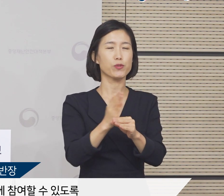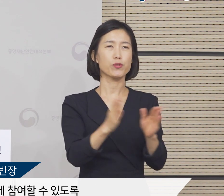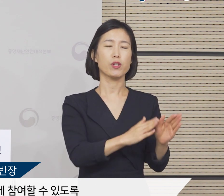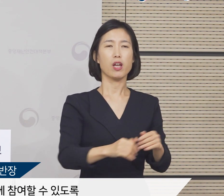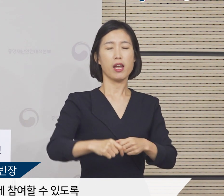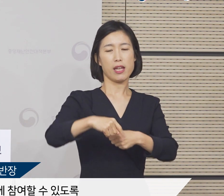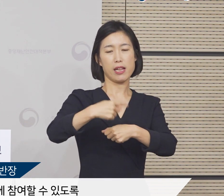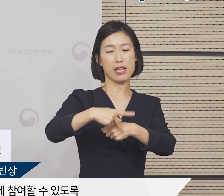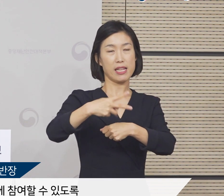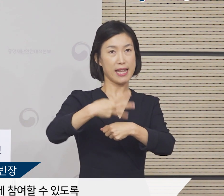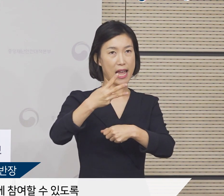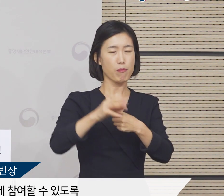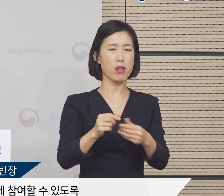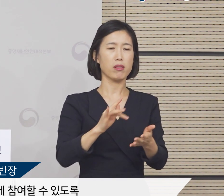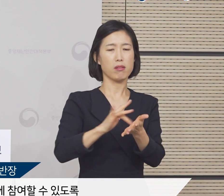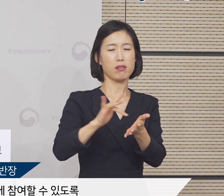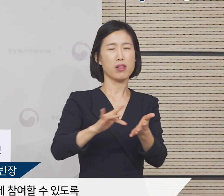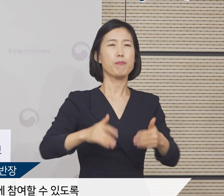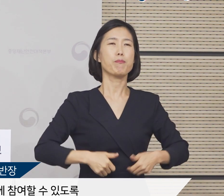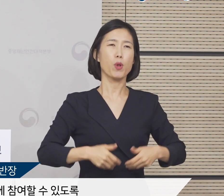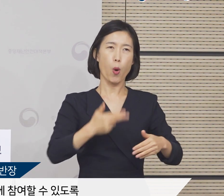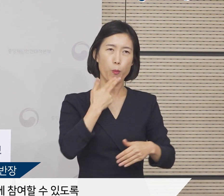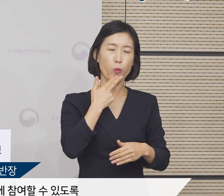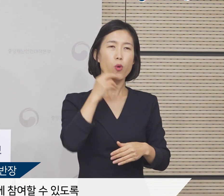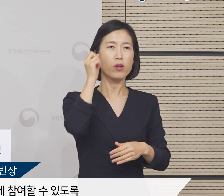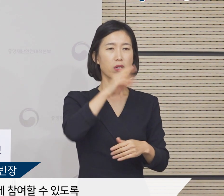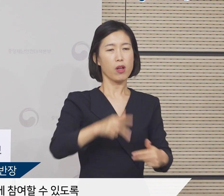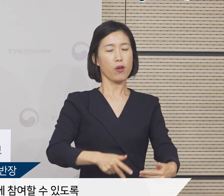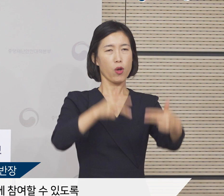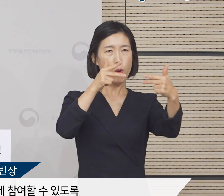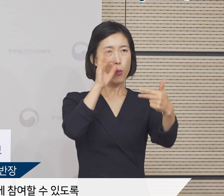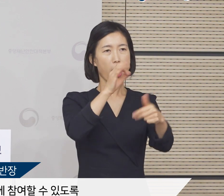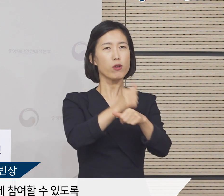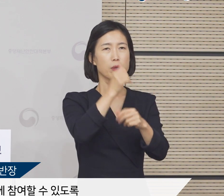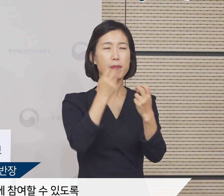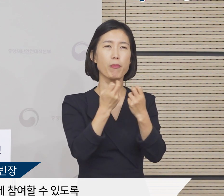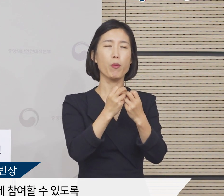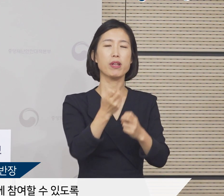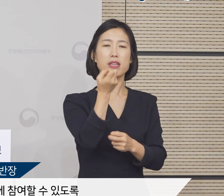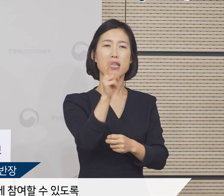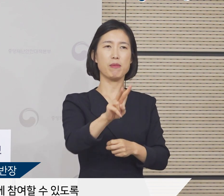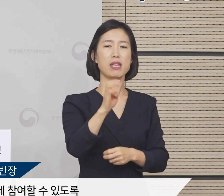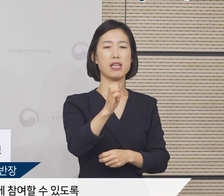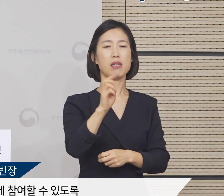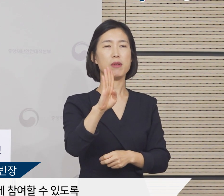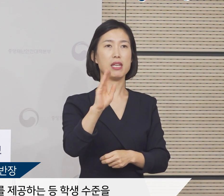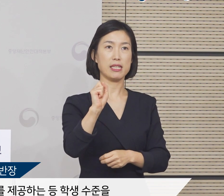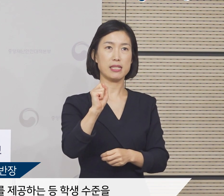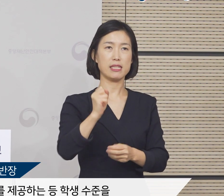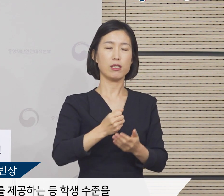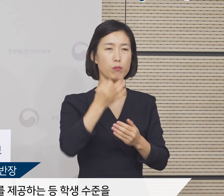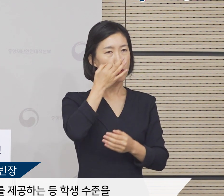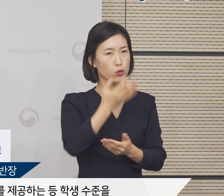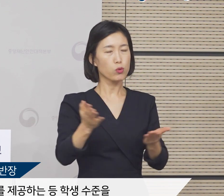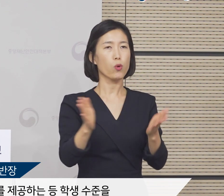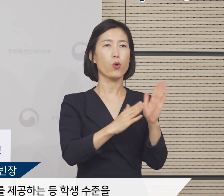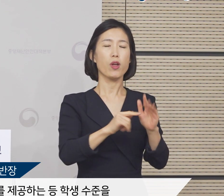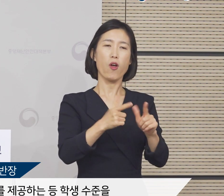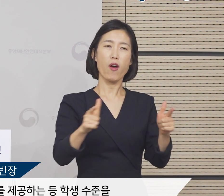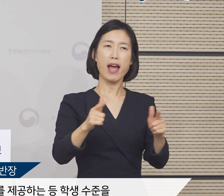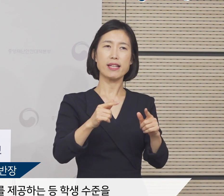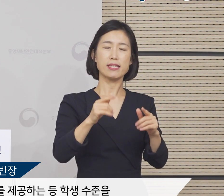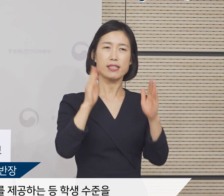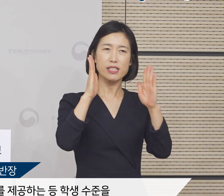초등 저학년은 스마트 기기 없이 원격 수업에 참여할 수 있도록 EBS 방송 콘텐츠를 제공하고 다양한 학습지